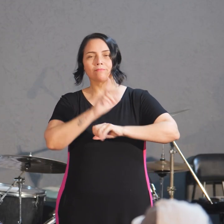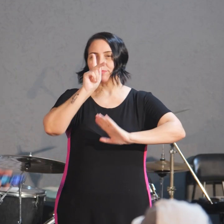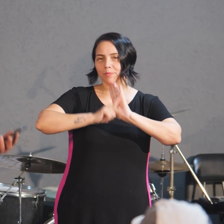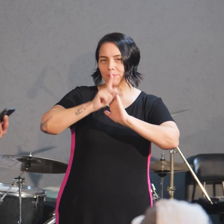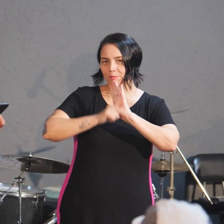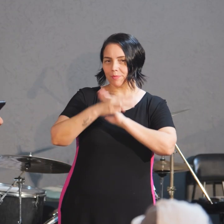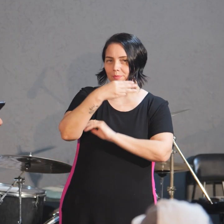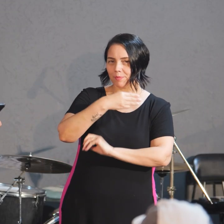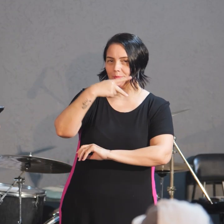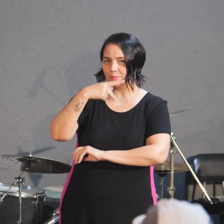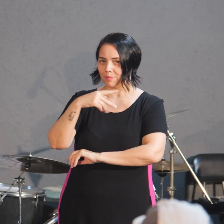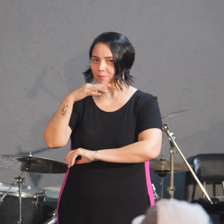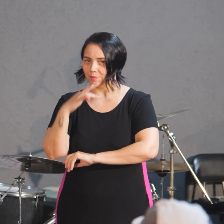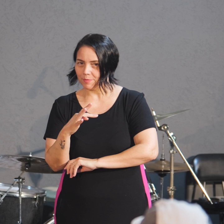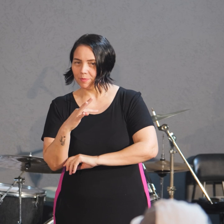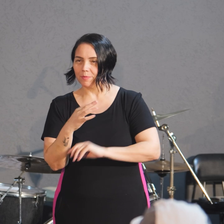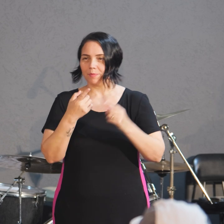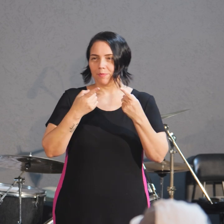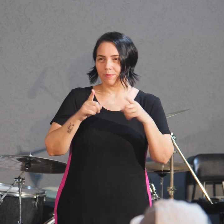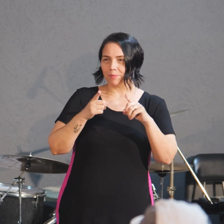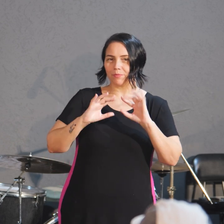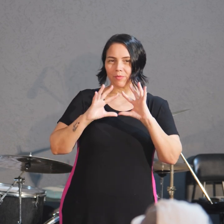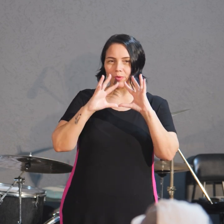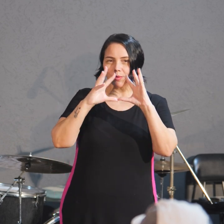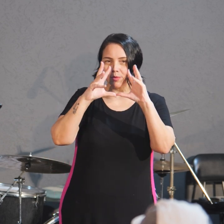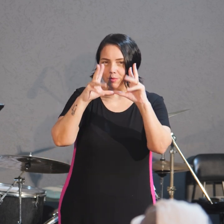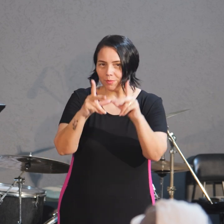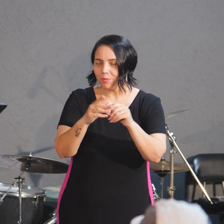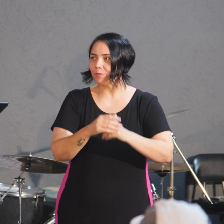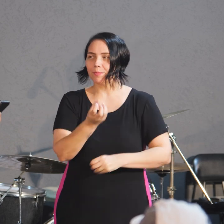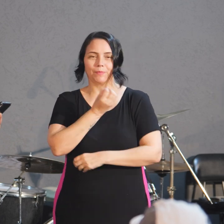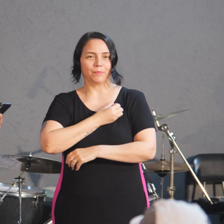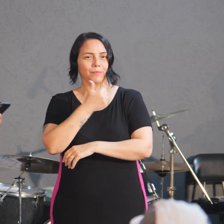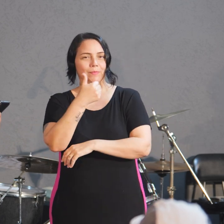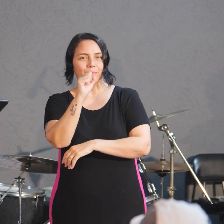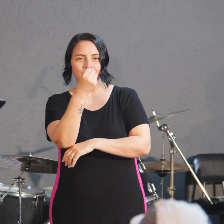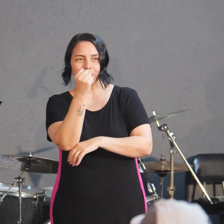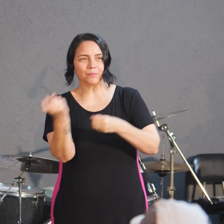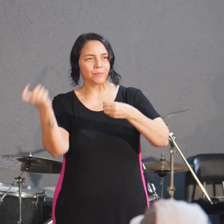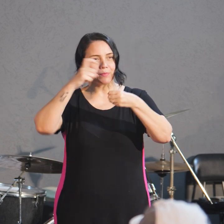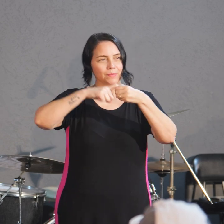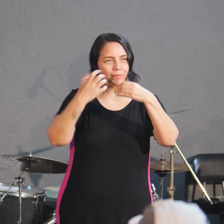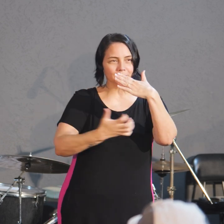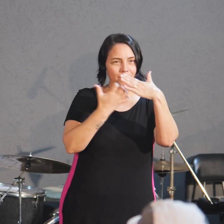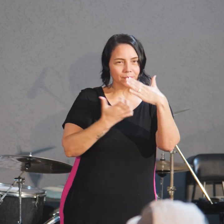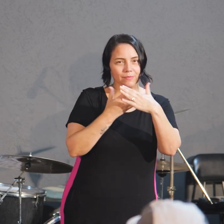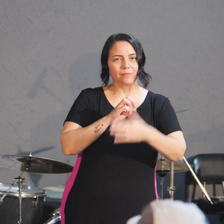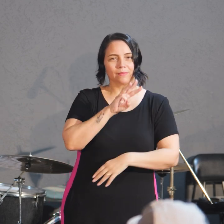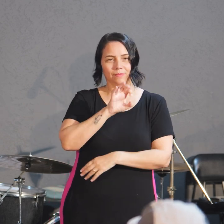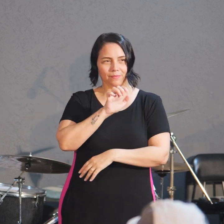Todos. E o projeto Música para Todos 18 conta com o patrocínio das empresas